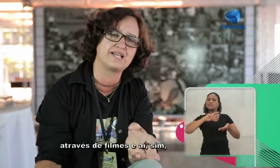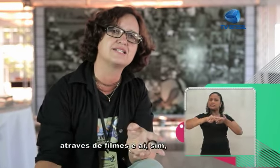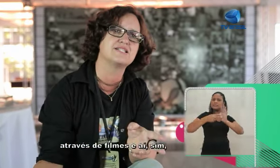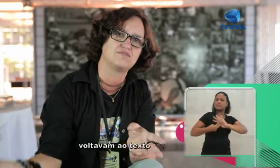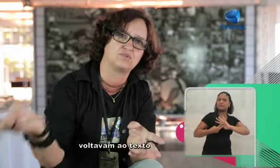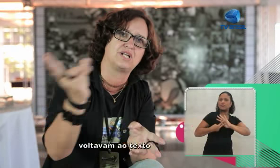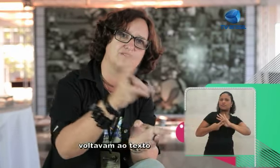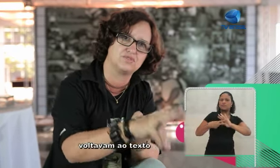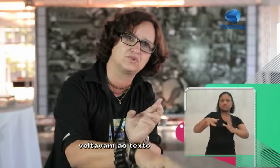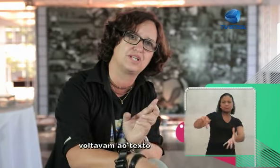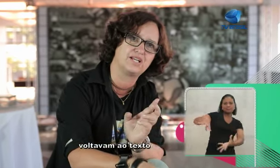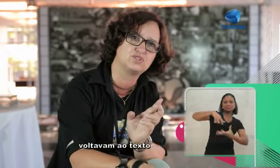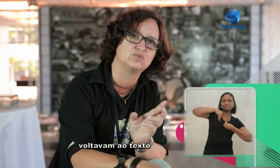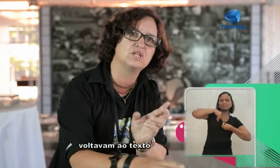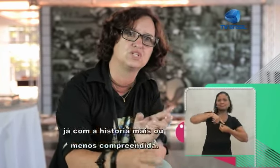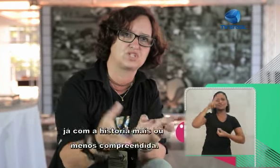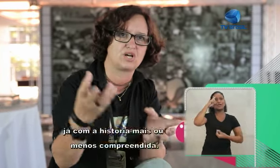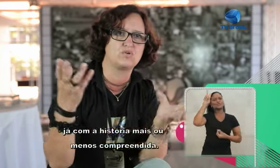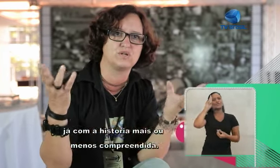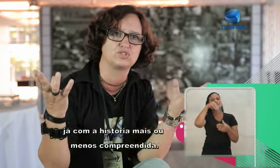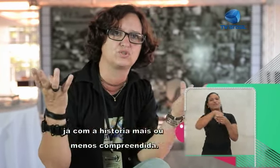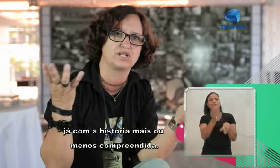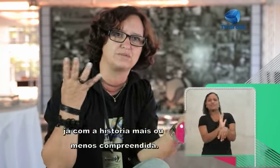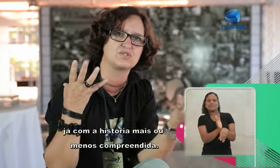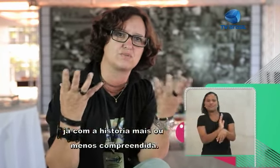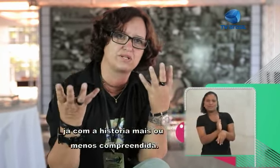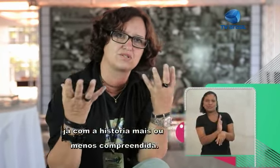sim voltavam ao texto já com a história mais ou menos